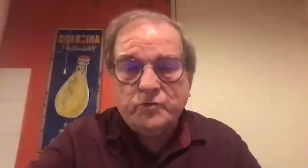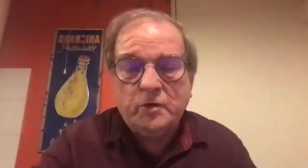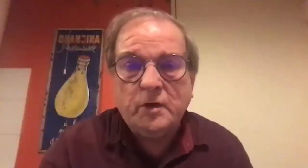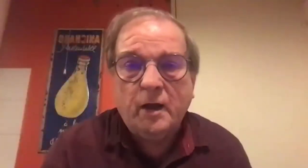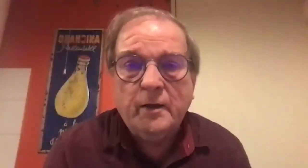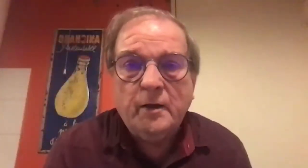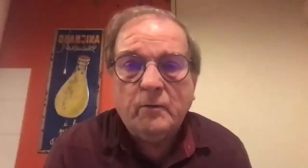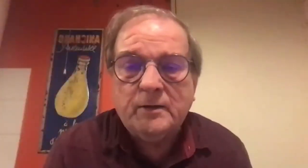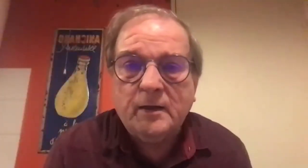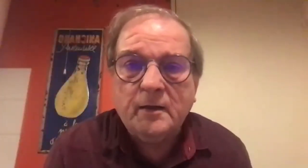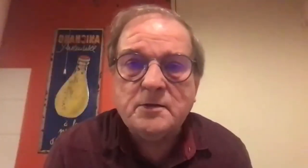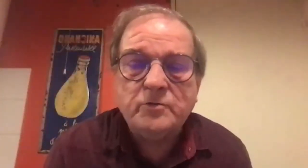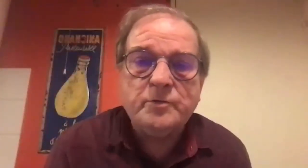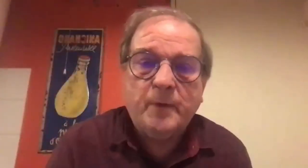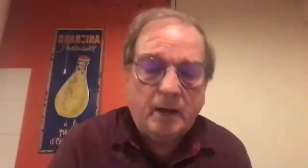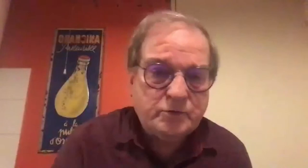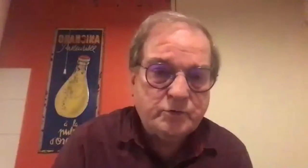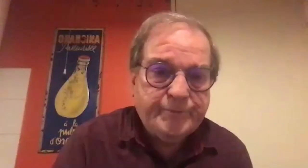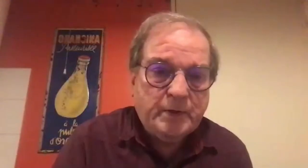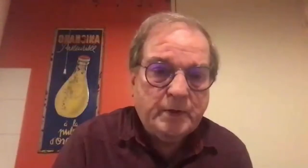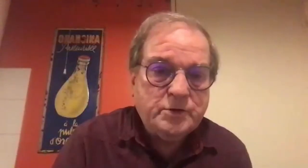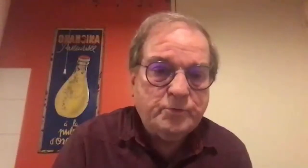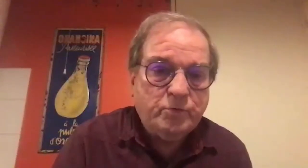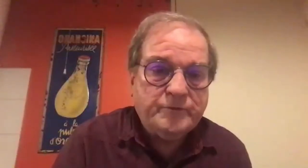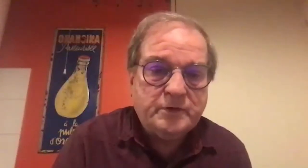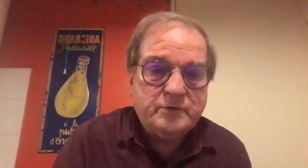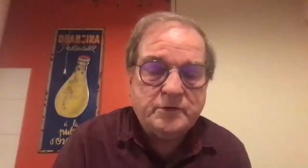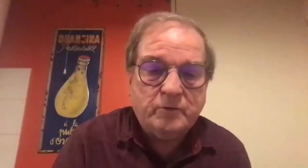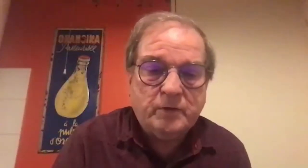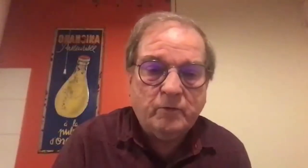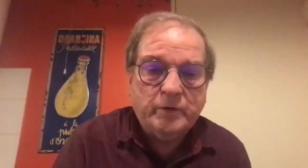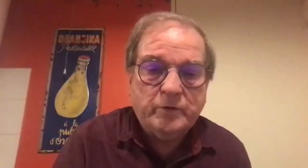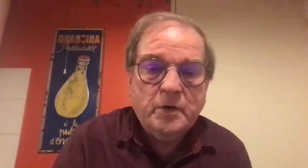se consolidar com a declaração de março de